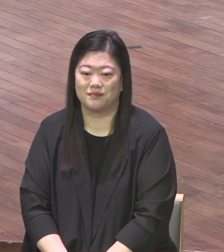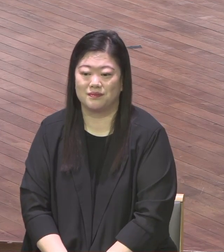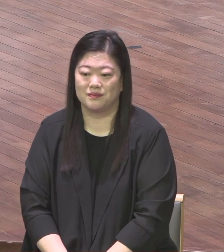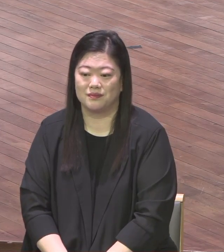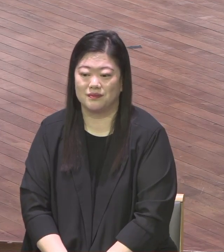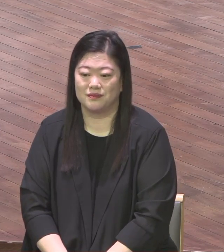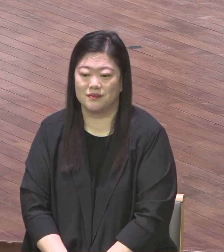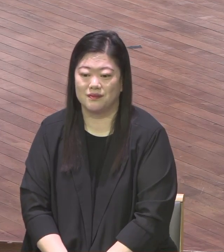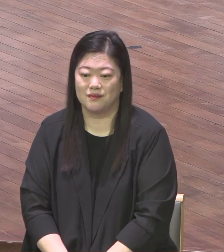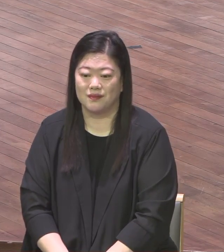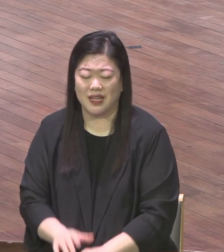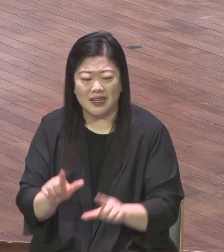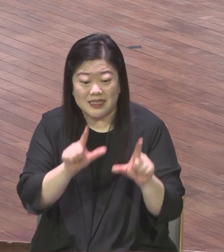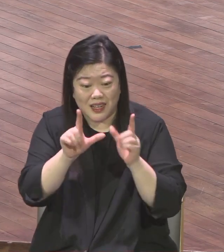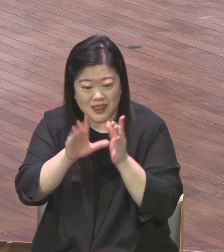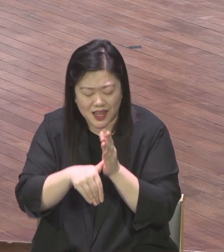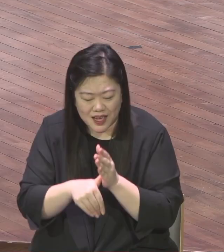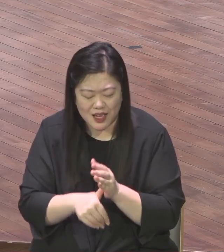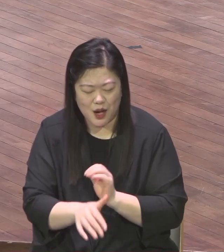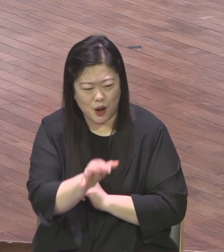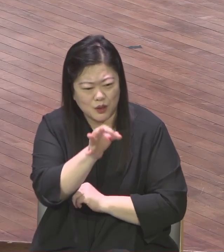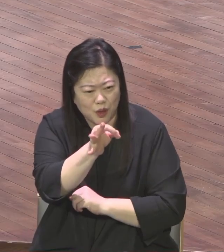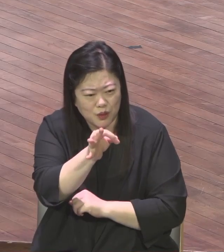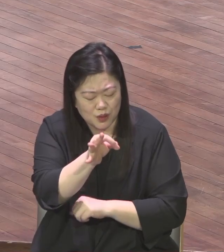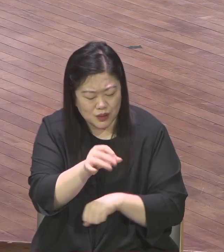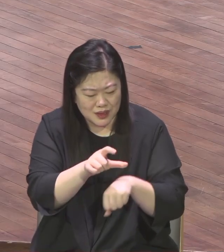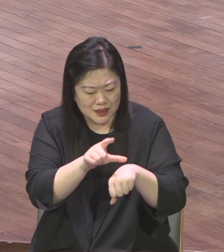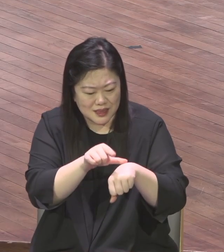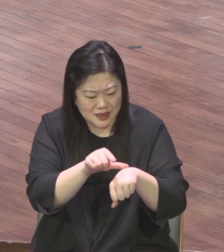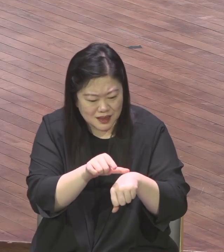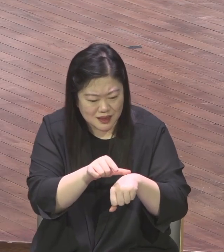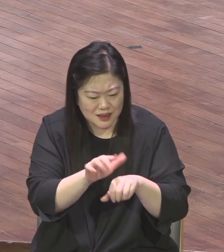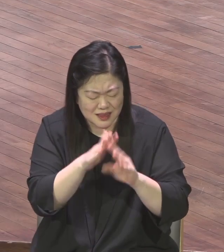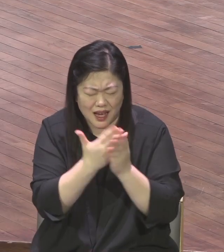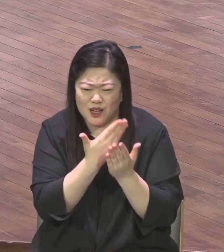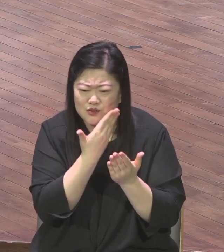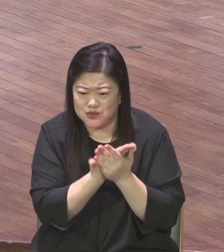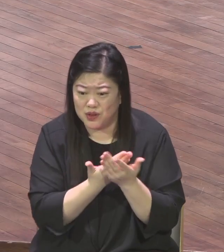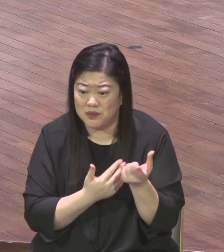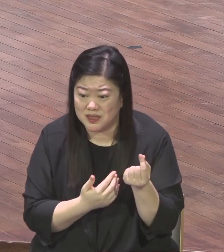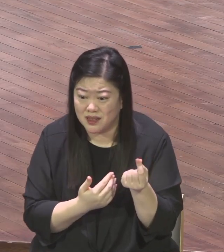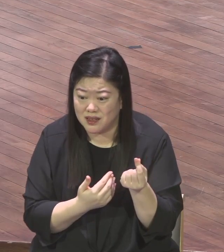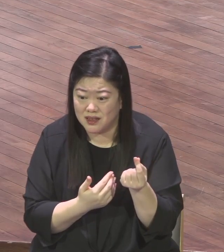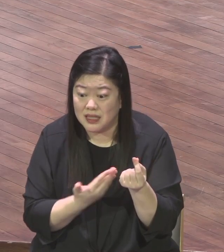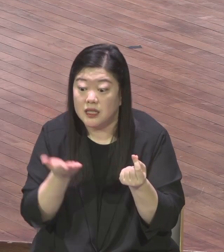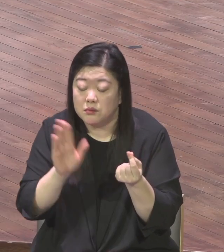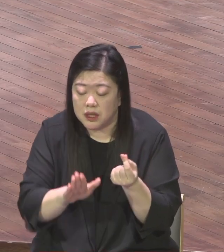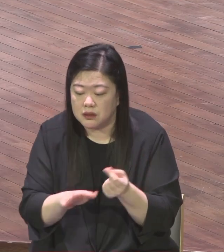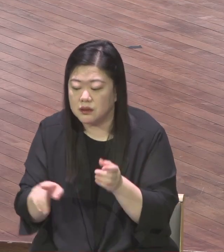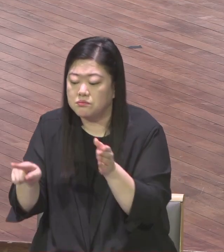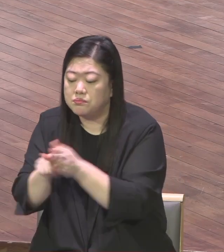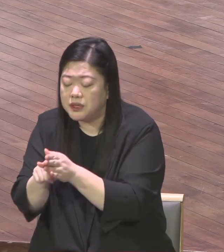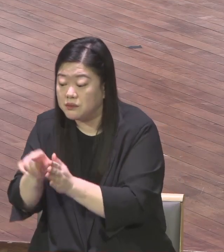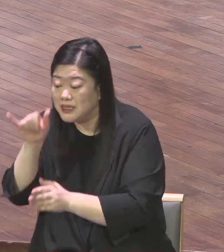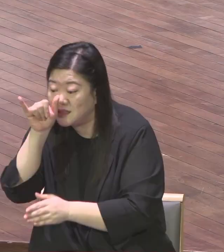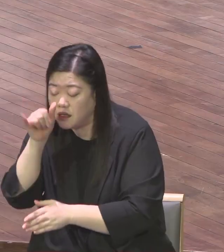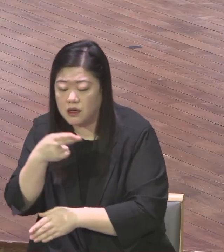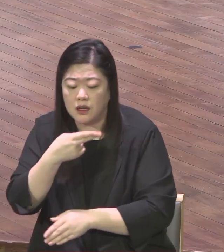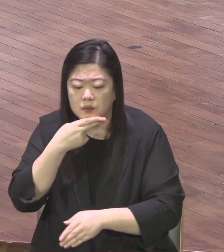시간 관리, 물질 관리, 인생관, 우선순위 다 달라야 돼. 분명한 이유였기 때문에.